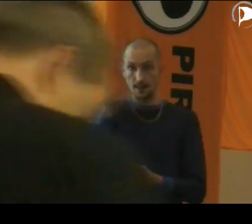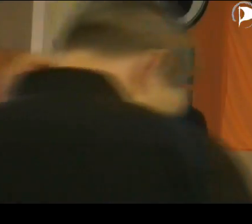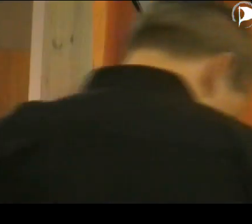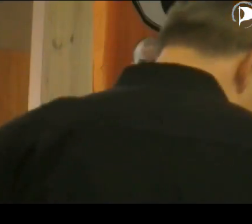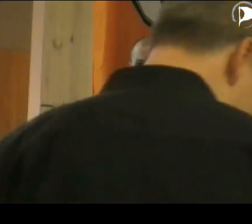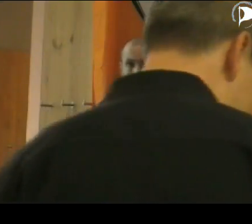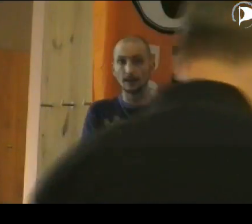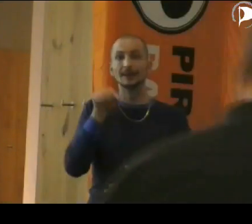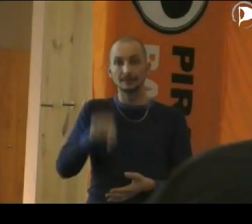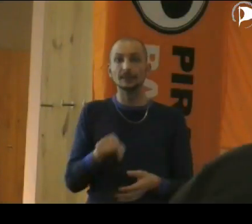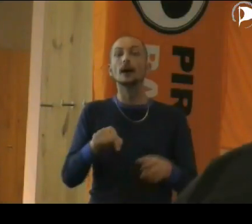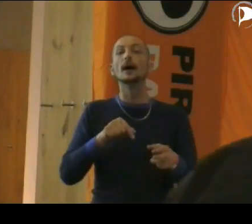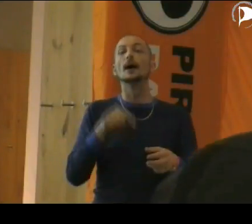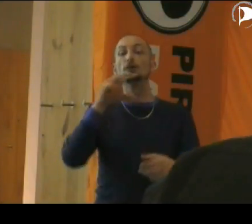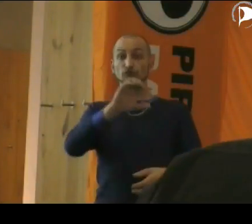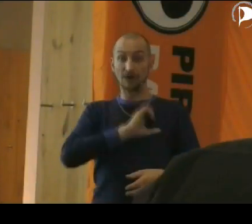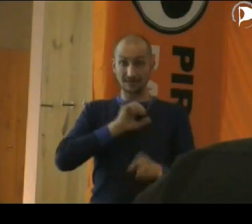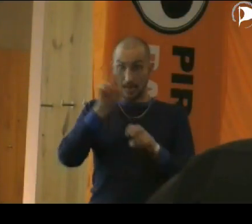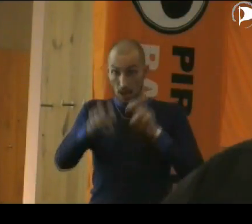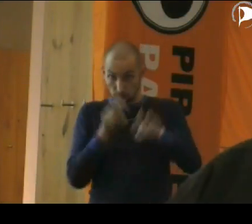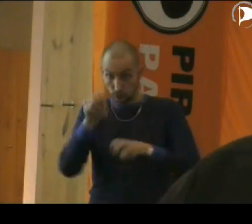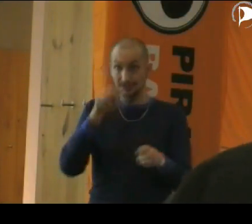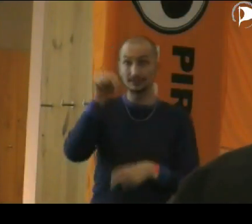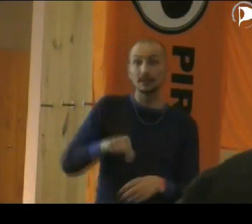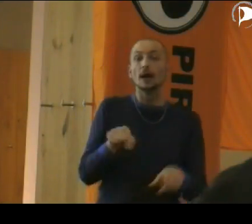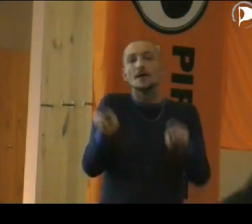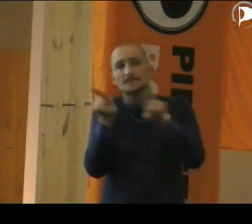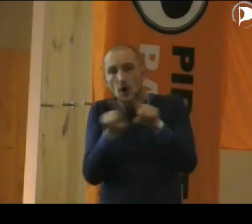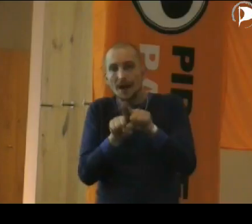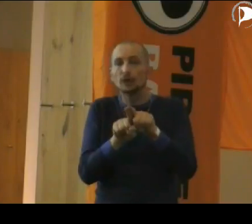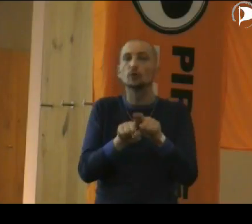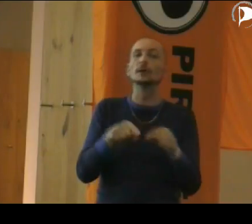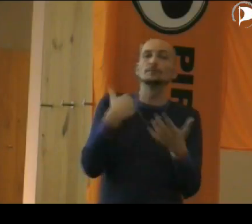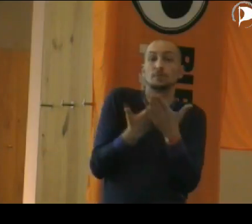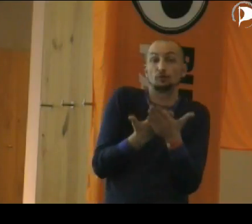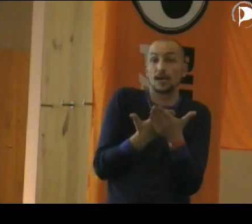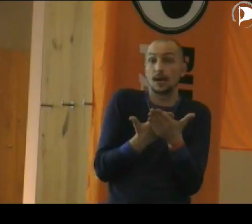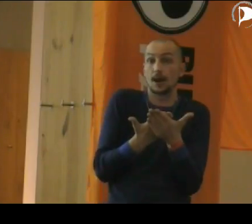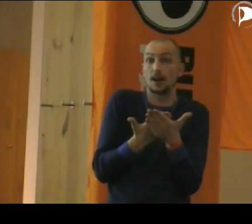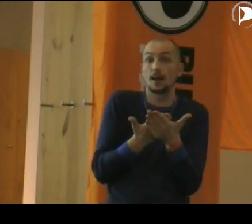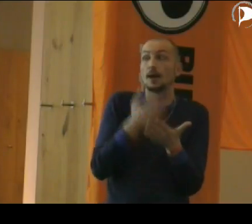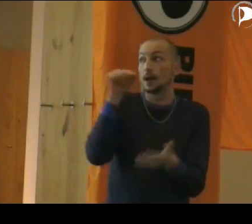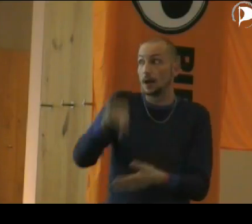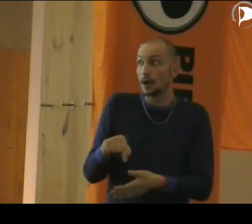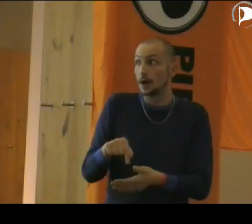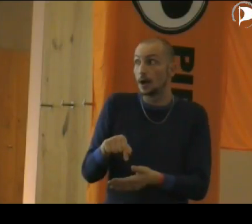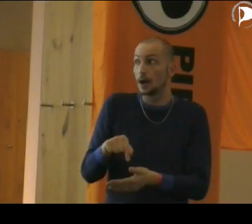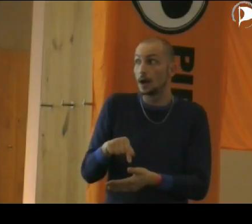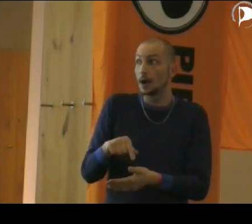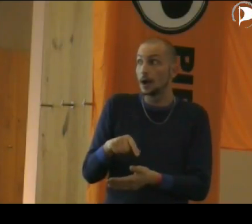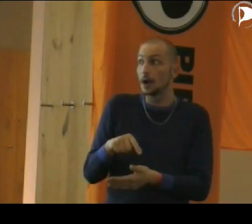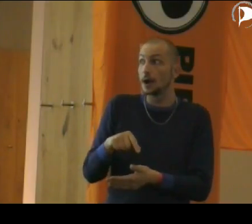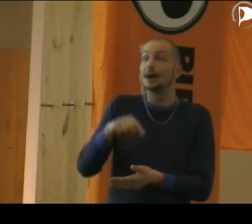sitzen damit haben sie die vorbereitung diesen effekten und schlagfertig und die bundestagswahl